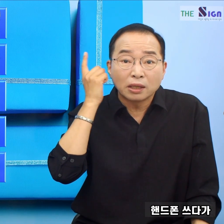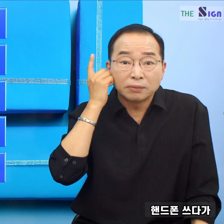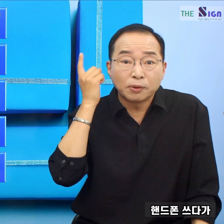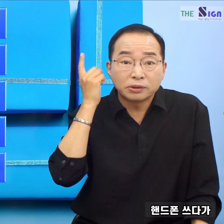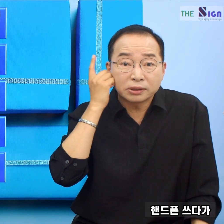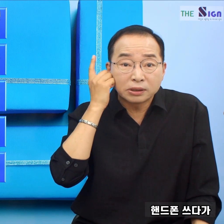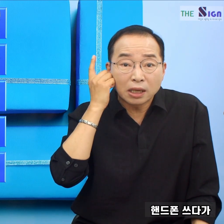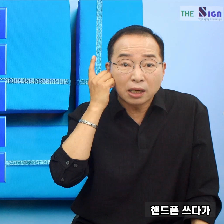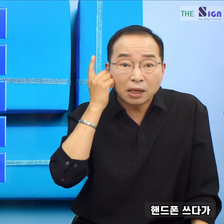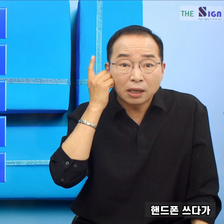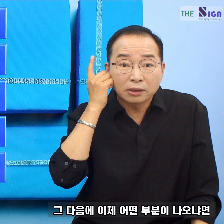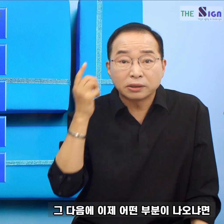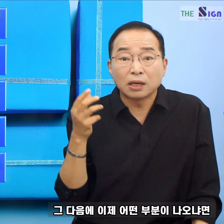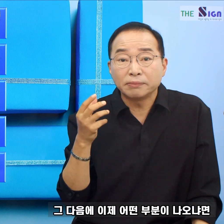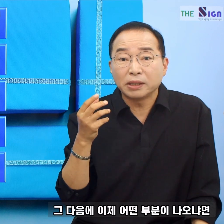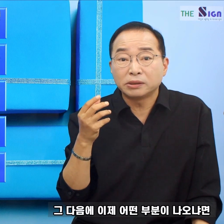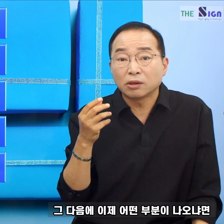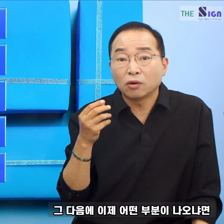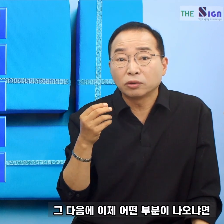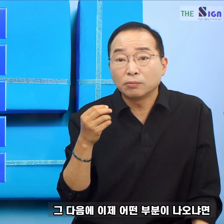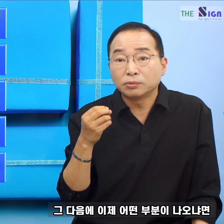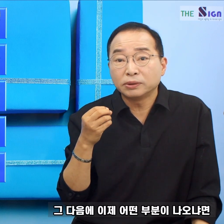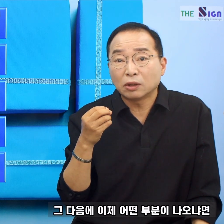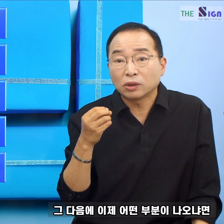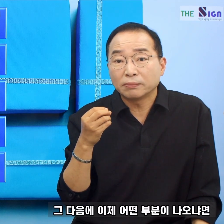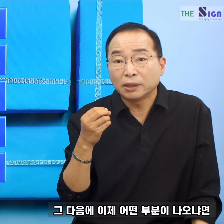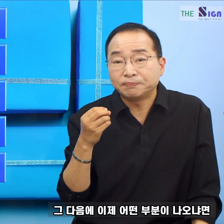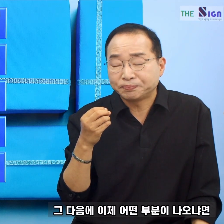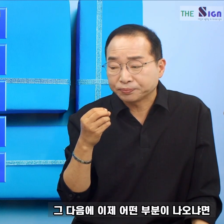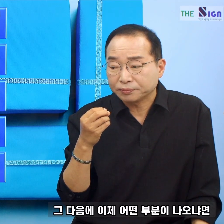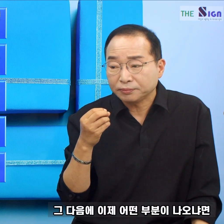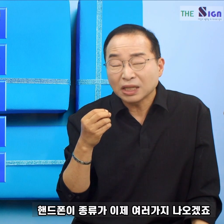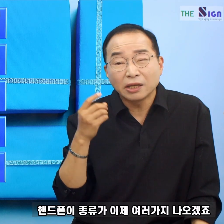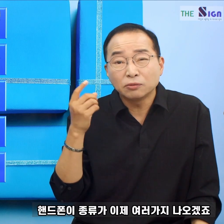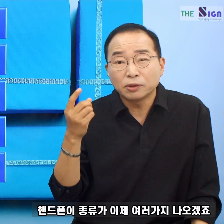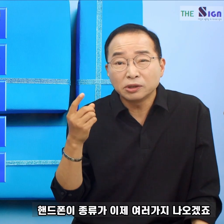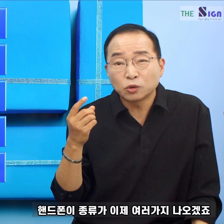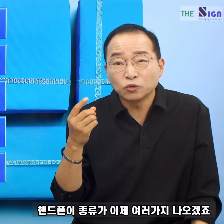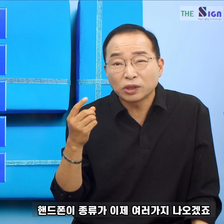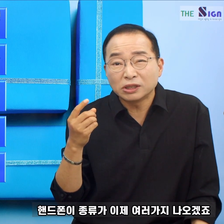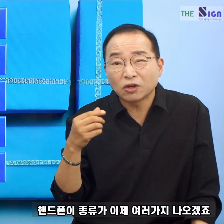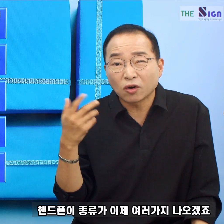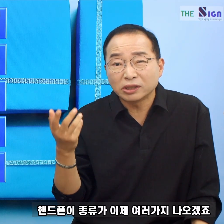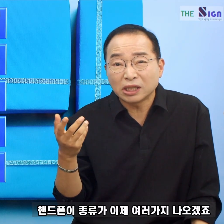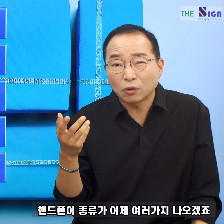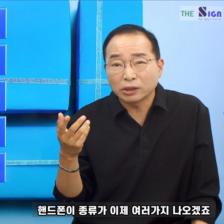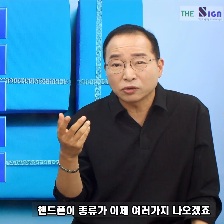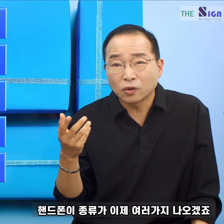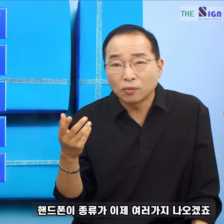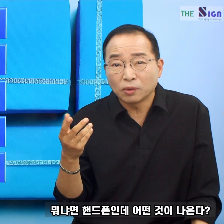핸드폰 쓰다가 그 다음에 이제 어떤 부분이 나오냐면 핸드폰이 종류가 이제 여러 가지 나오겠죠.